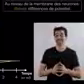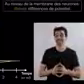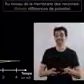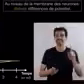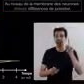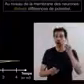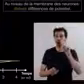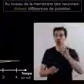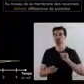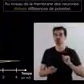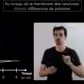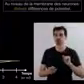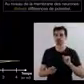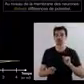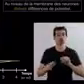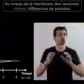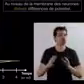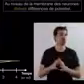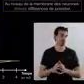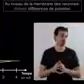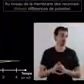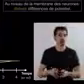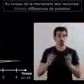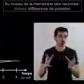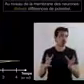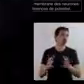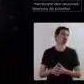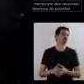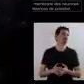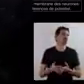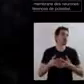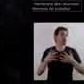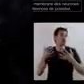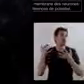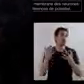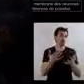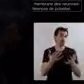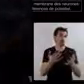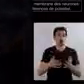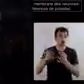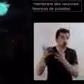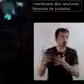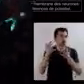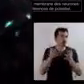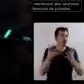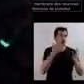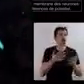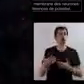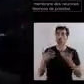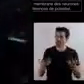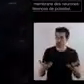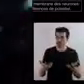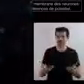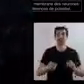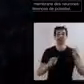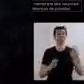Quelques caractéristiques à retenir de ce potentiel d'action pour vous maintenant. Tout d'abord, ce potentiel d'action peut se propager de proche en proche le